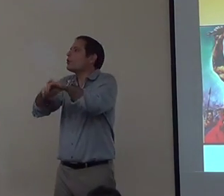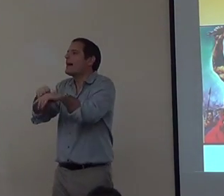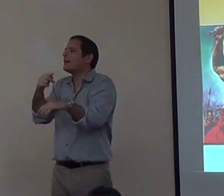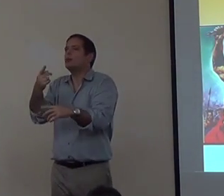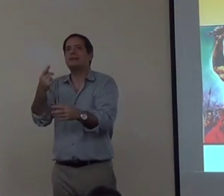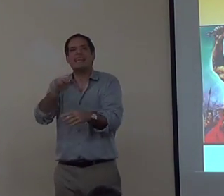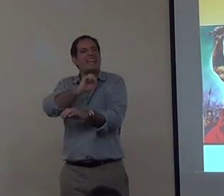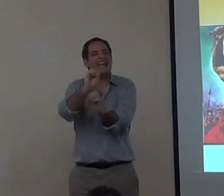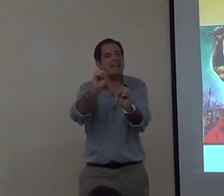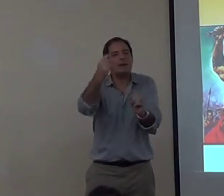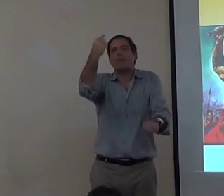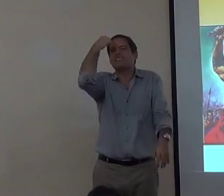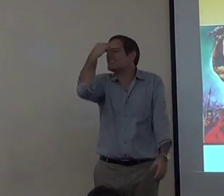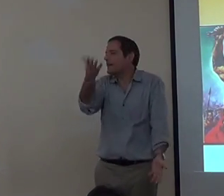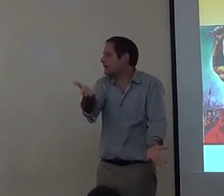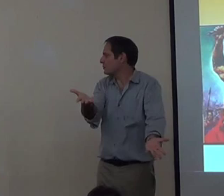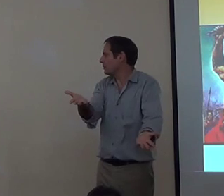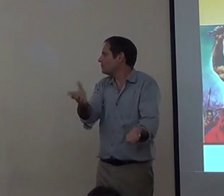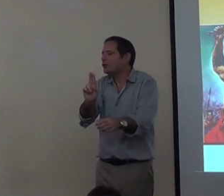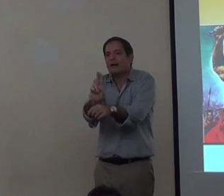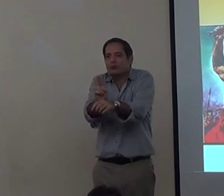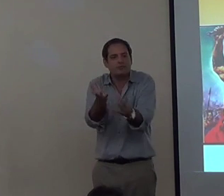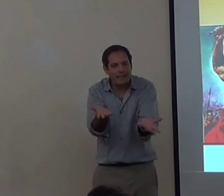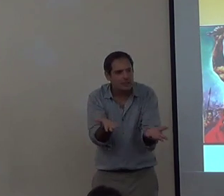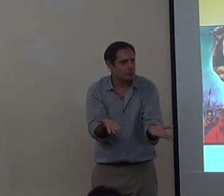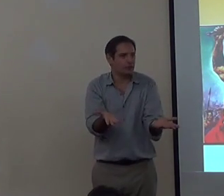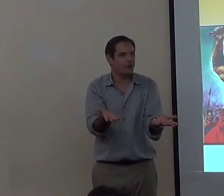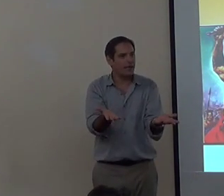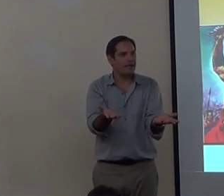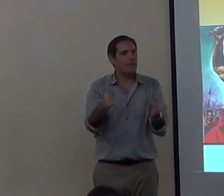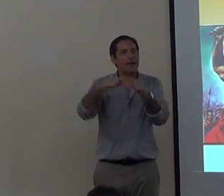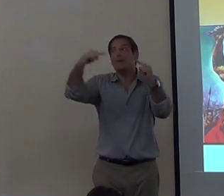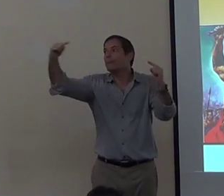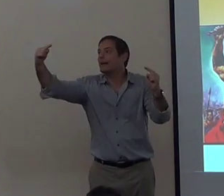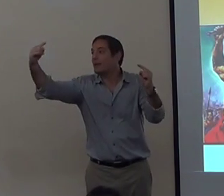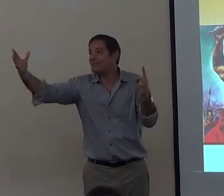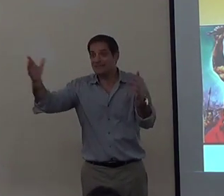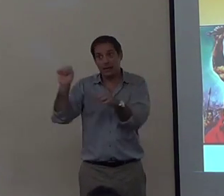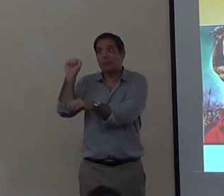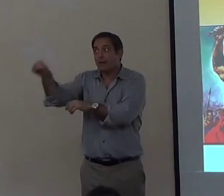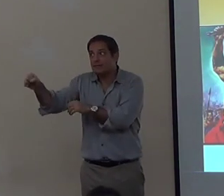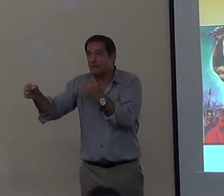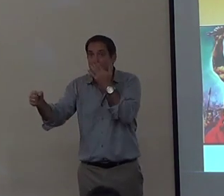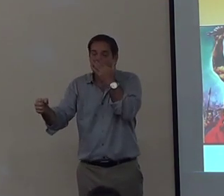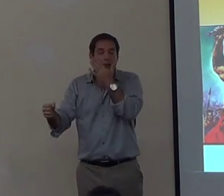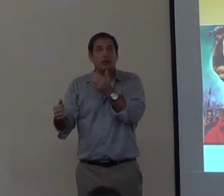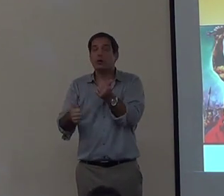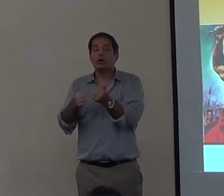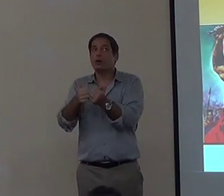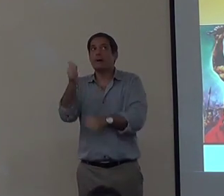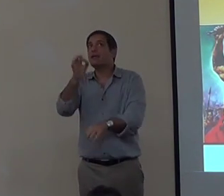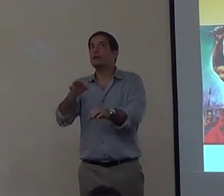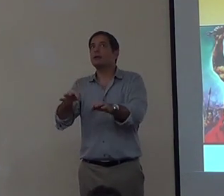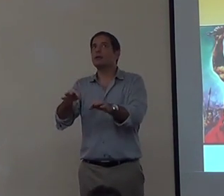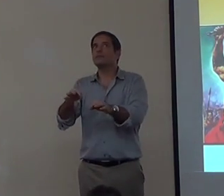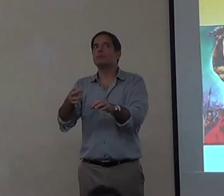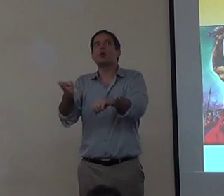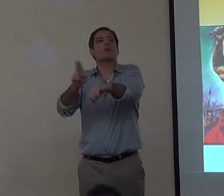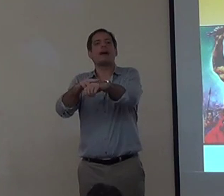no es normal, ¿no? Nadie va a pensar eso. Eso no va a usar eso, ¿ok? Para vencerlo, lo